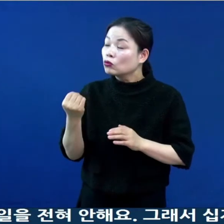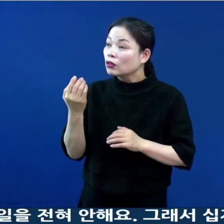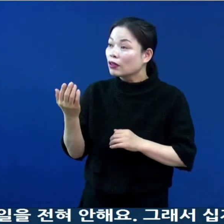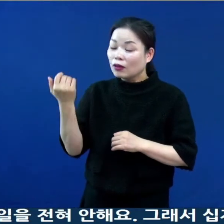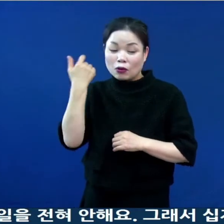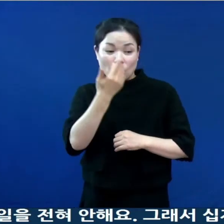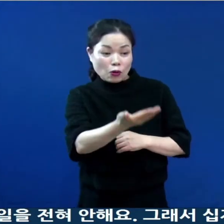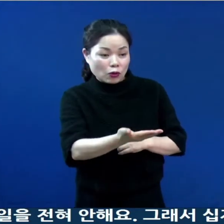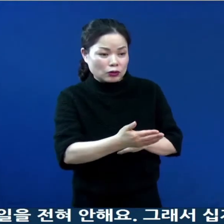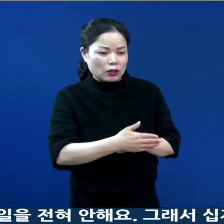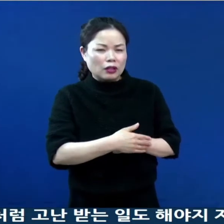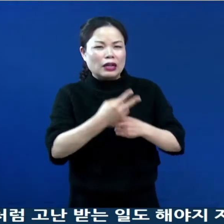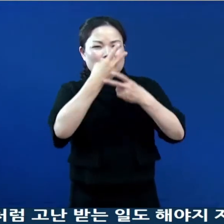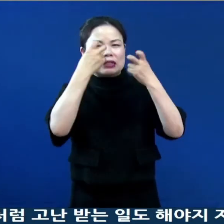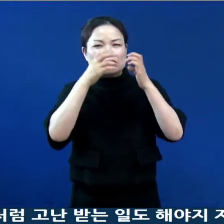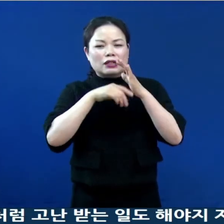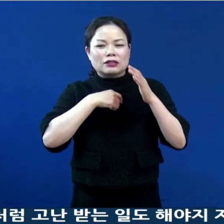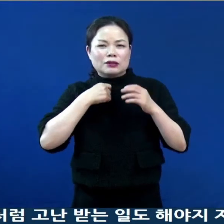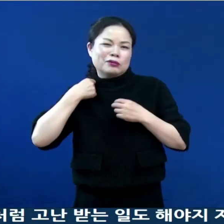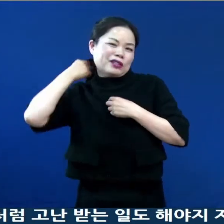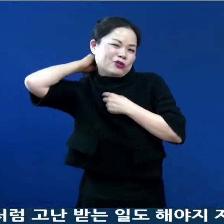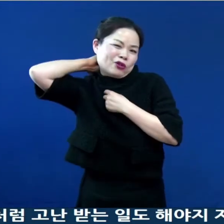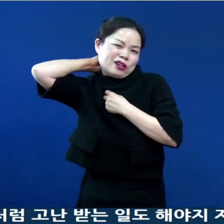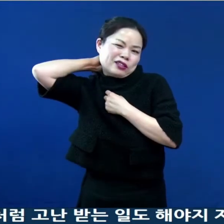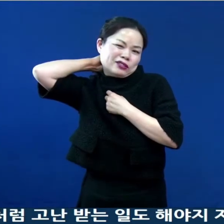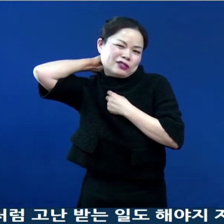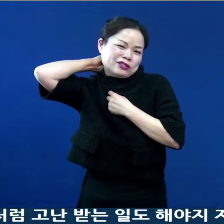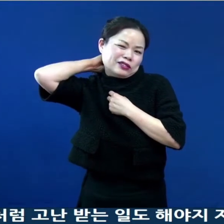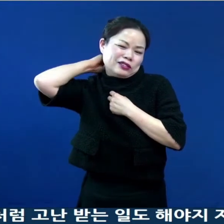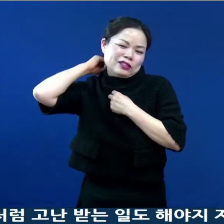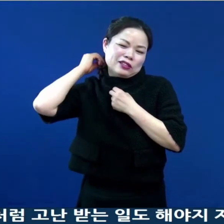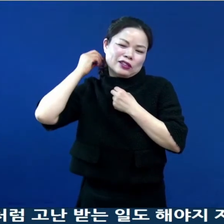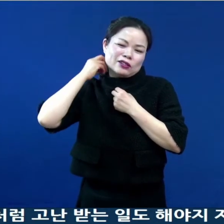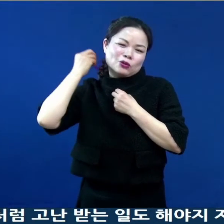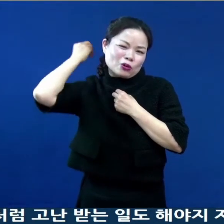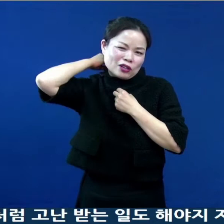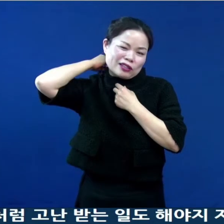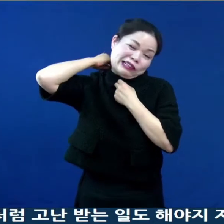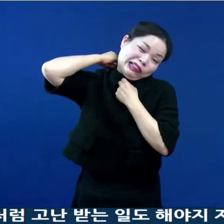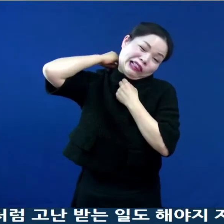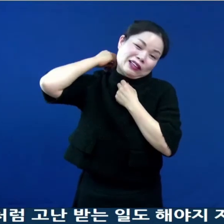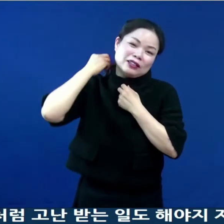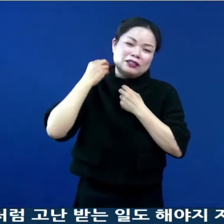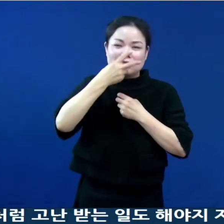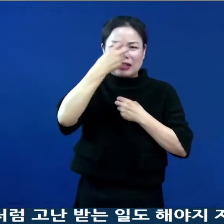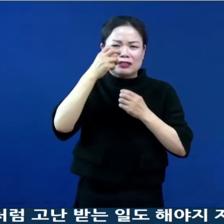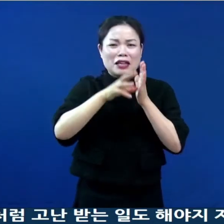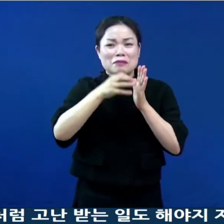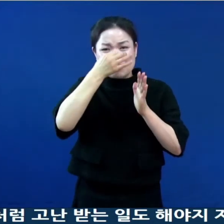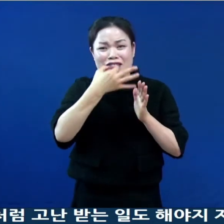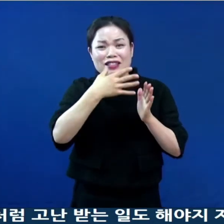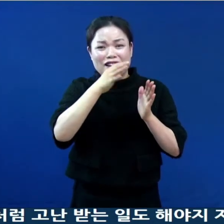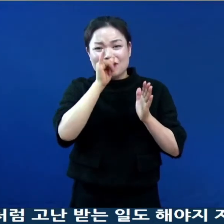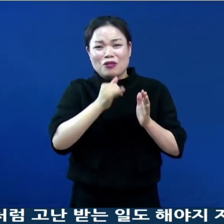그랬더니 잠잘 때 이렇게 십자가가 돌아가가지고 등에 이렇게 올라갈 때가 있다고.